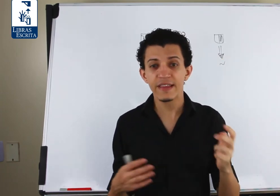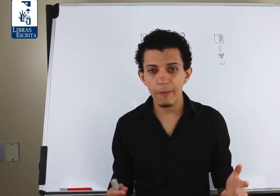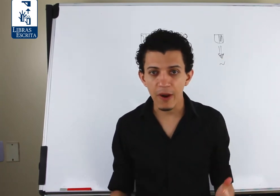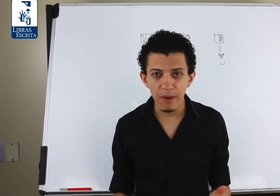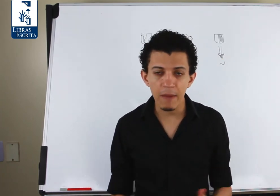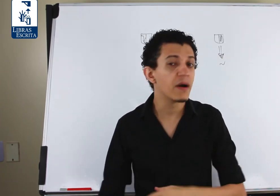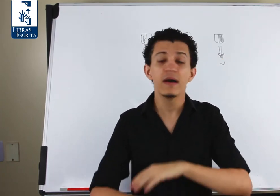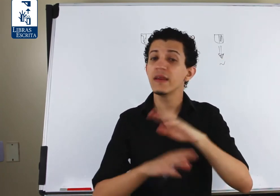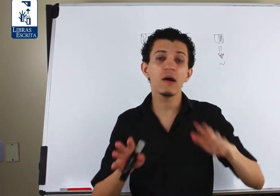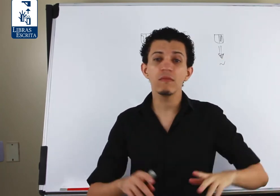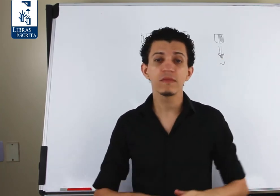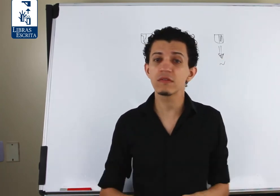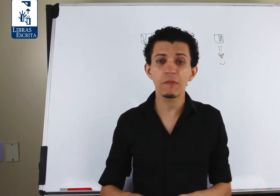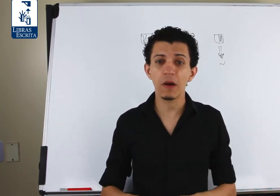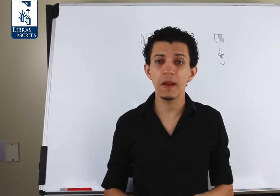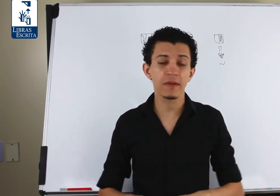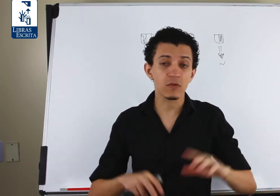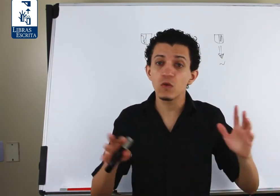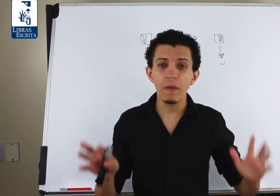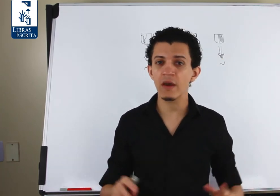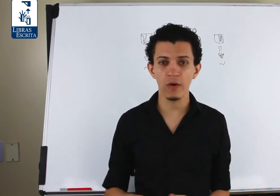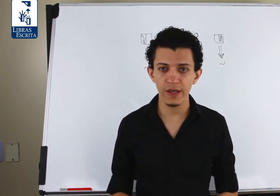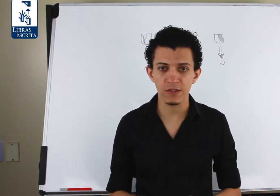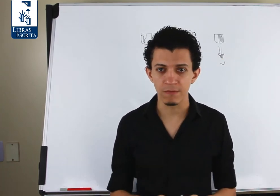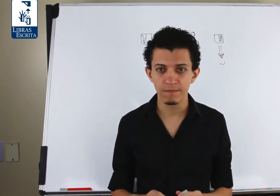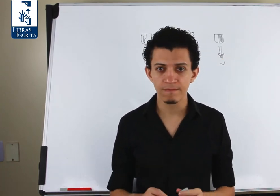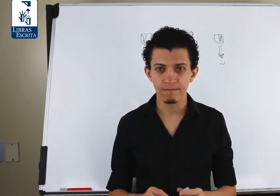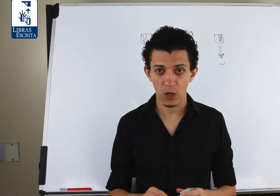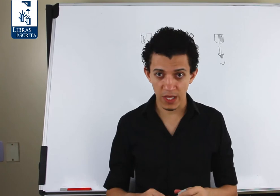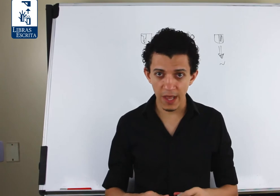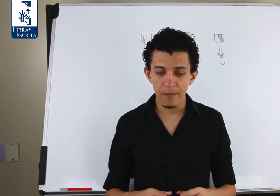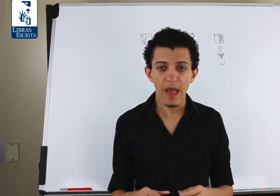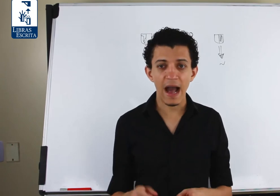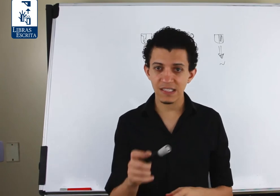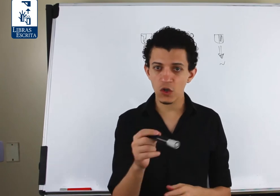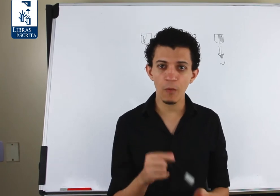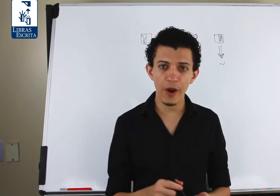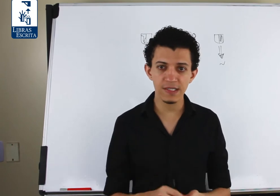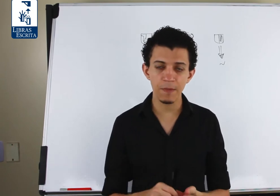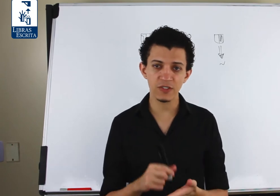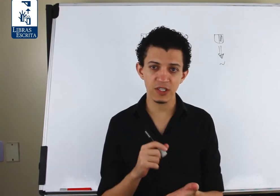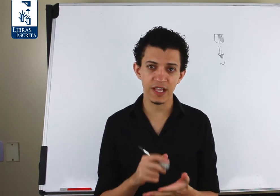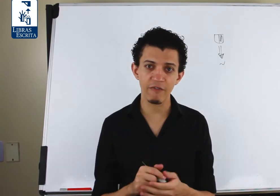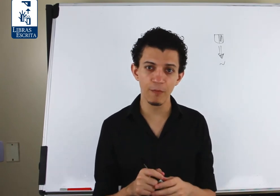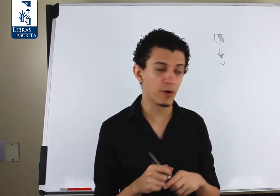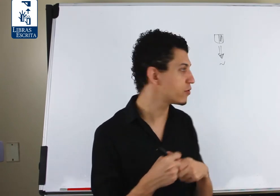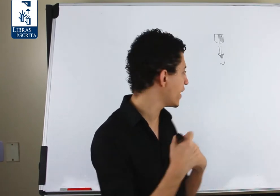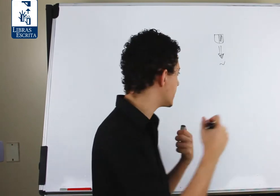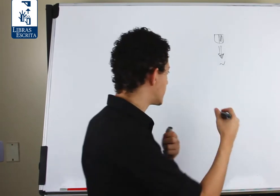Tem problema? Não, não tem problema, está tudo bem com isso. Assim como, por exemplo, a gente escreve no português